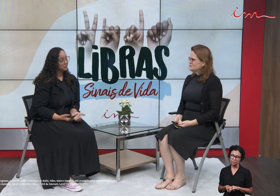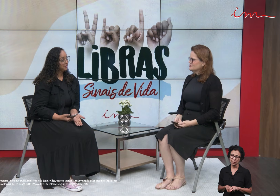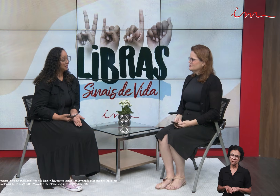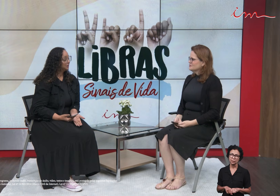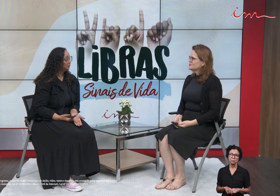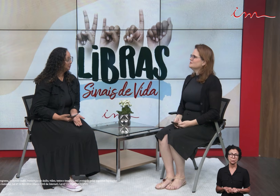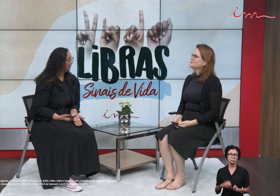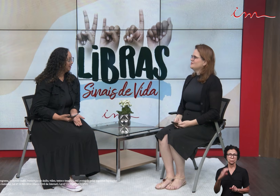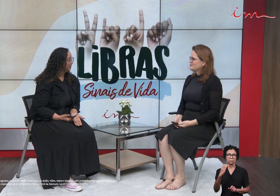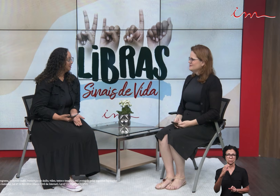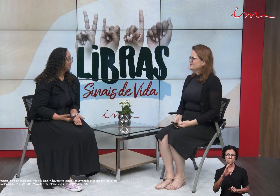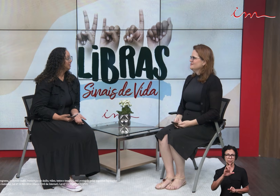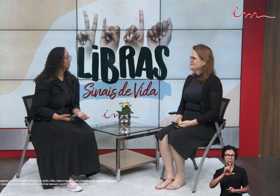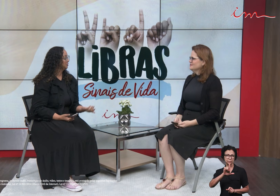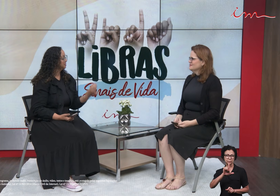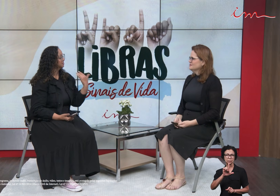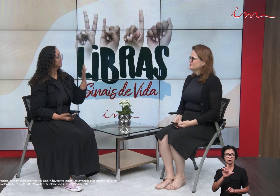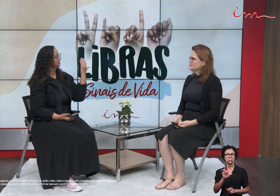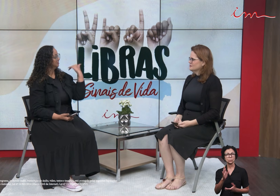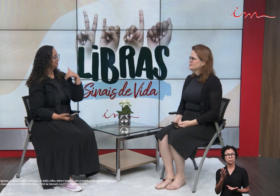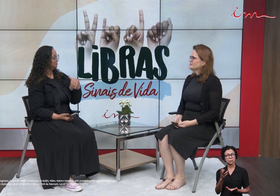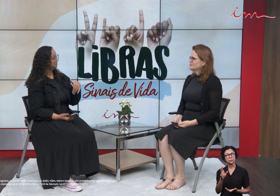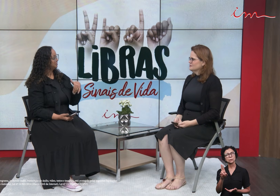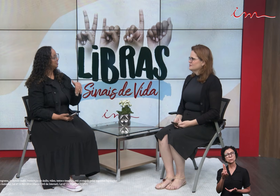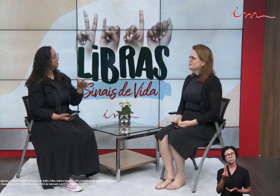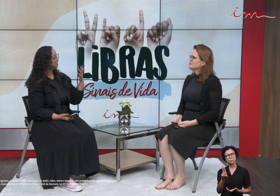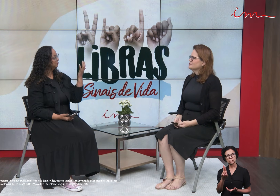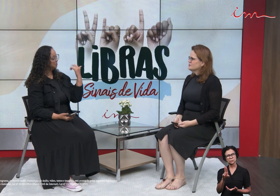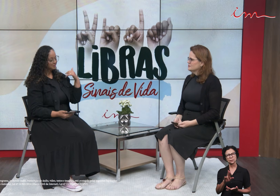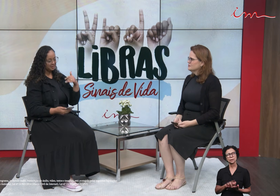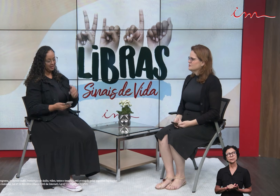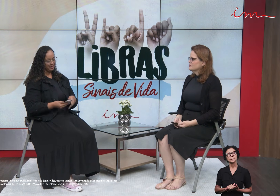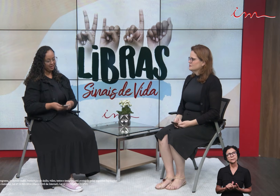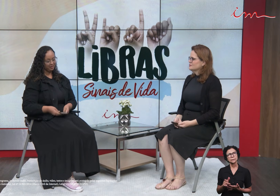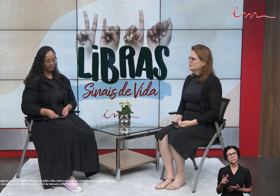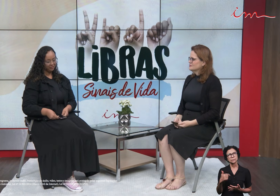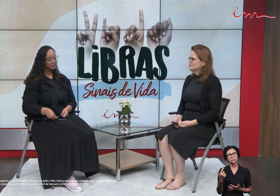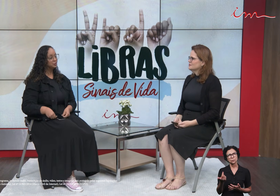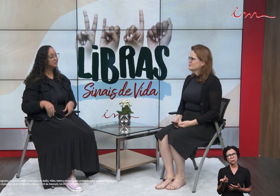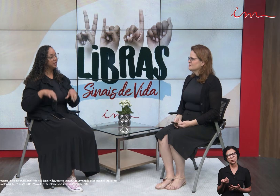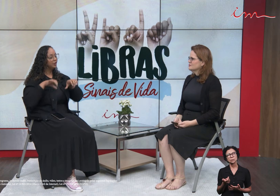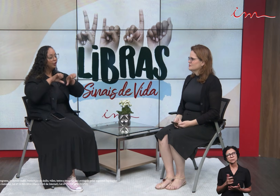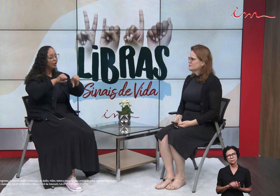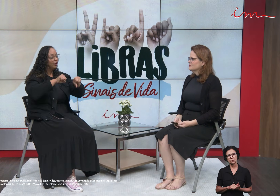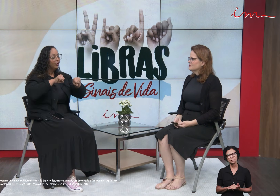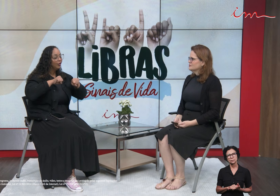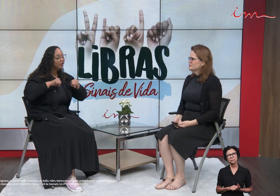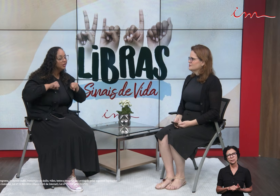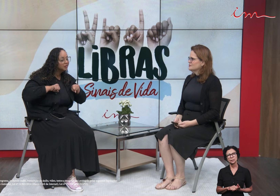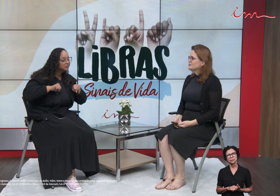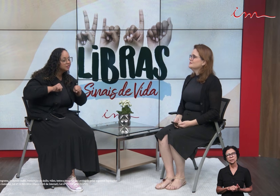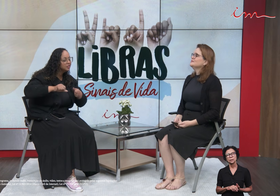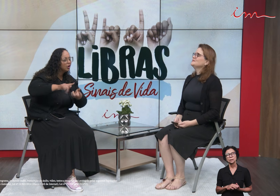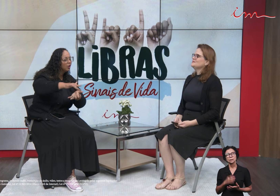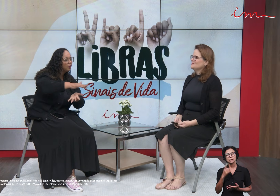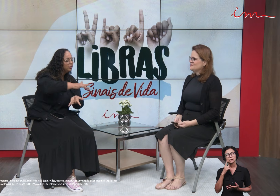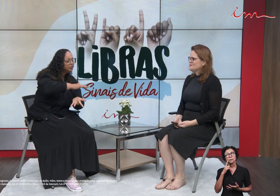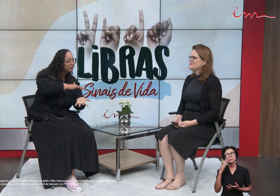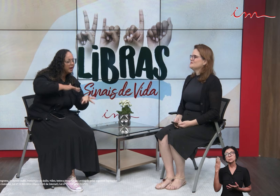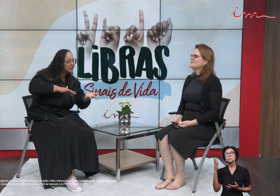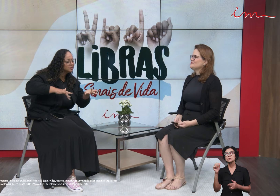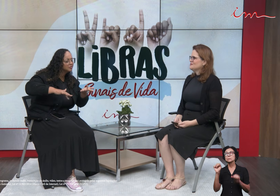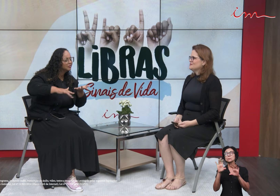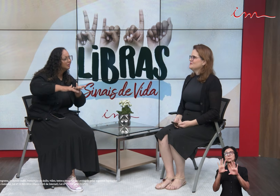o classificador, né, que nós já tínhamos, visto do Senhor olhando assim, ó,